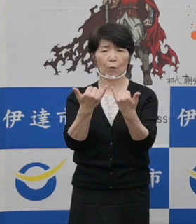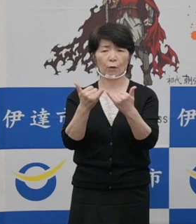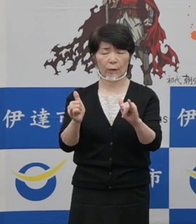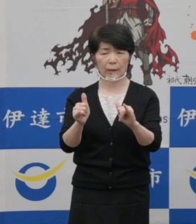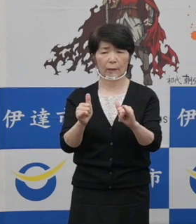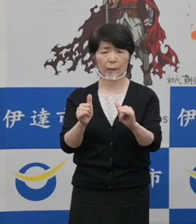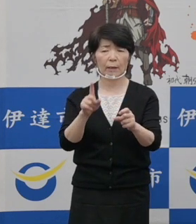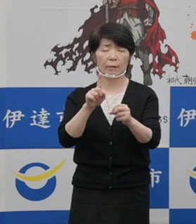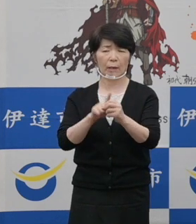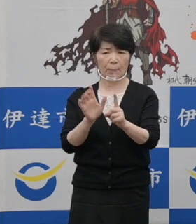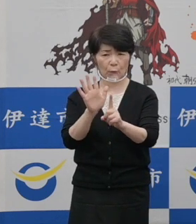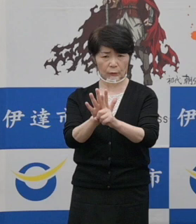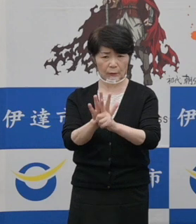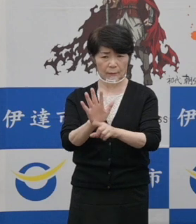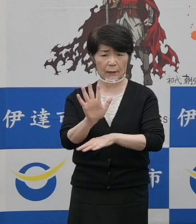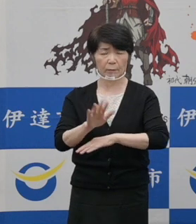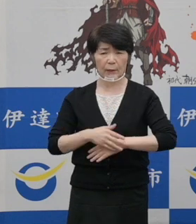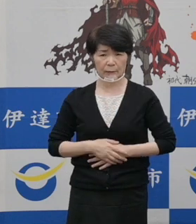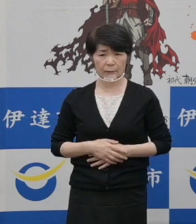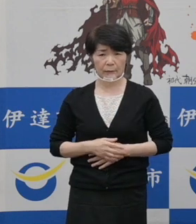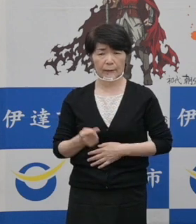行ったところでございます。